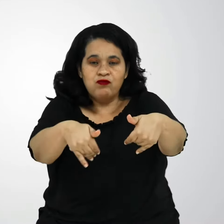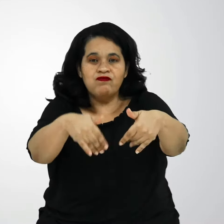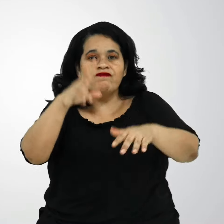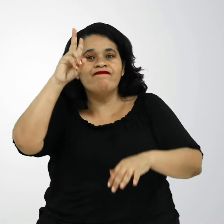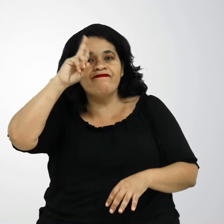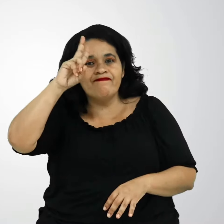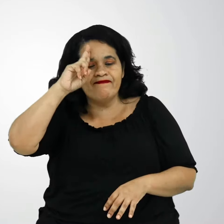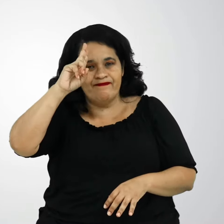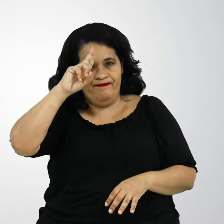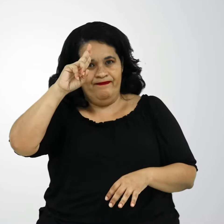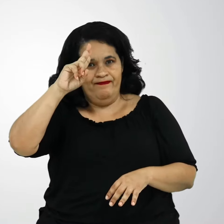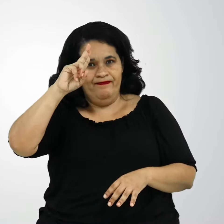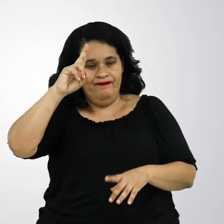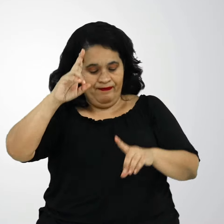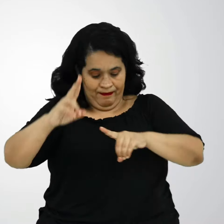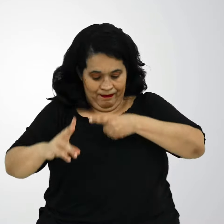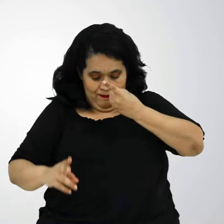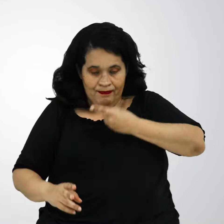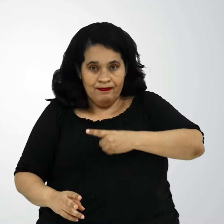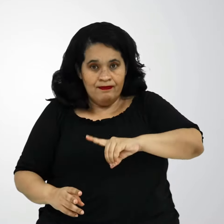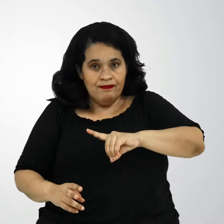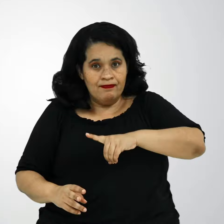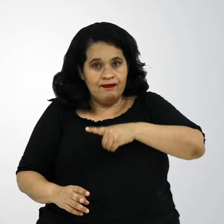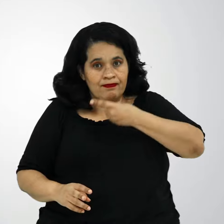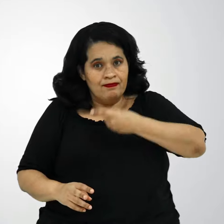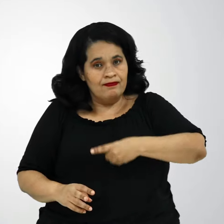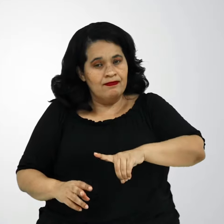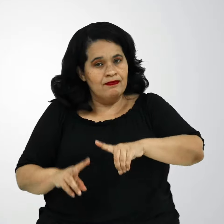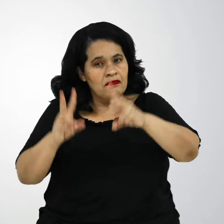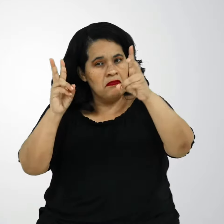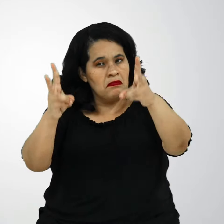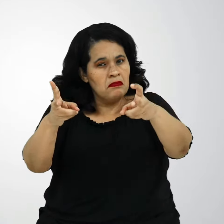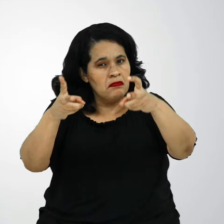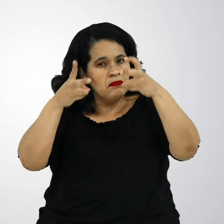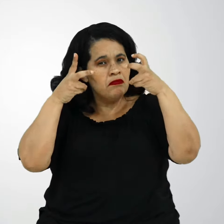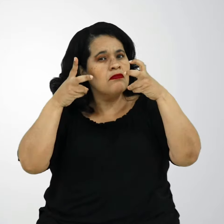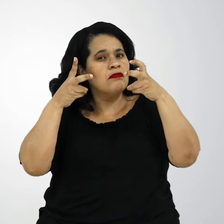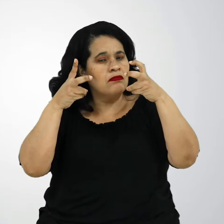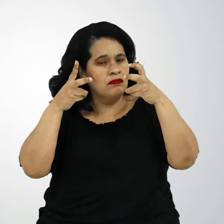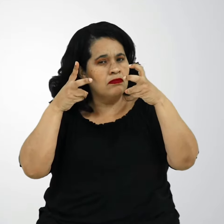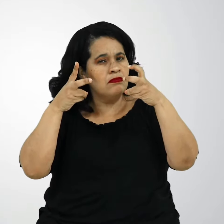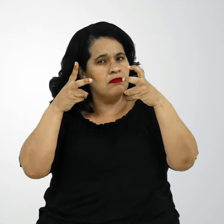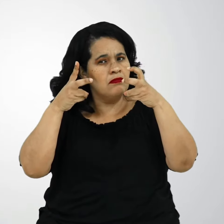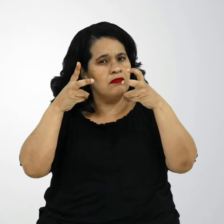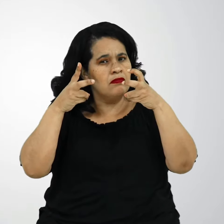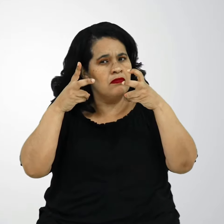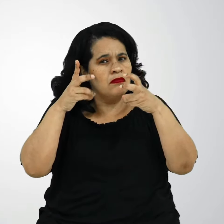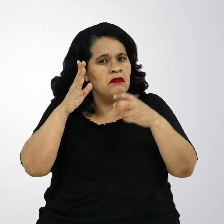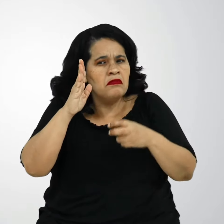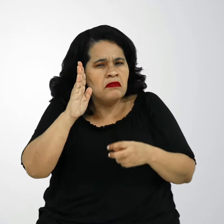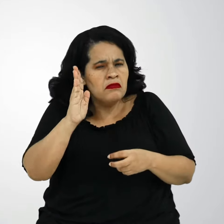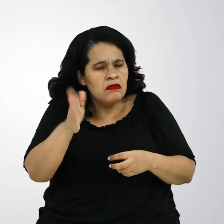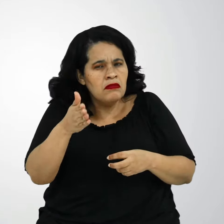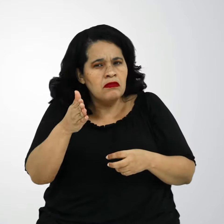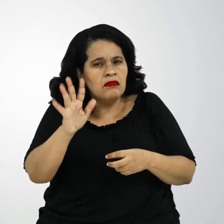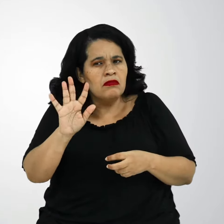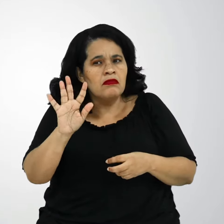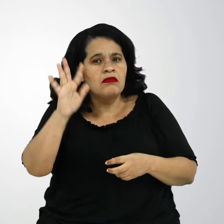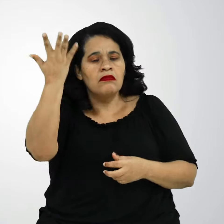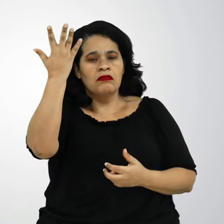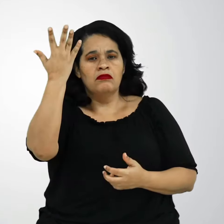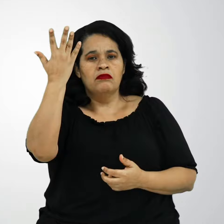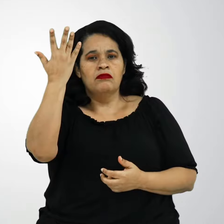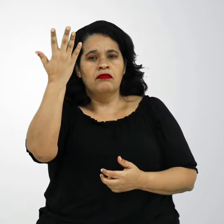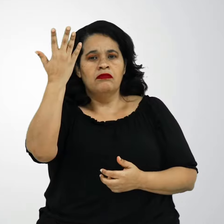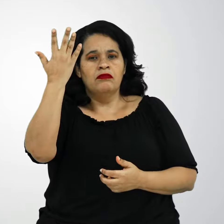ver que Daniel já via Deus agindo para cumprir tudo o que prometera. Ele vê Deus agindo ali, já de uma forma legal.